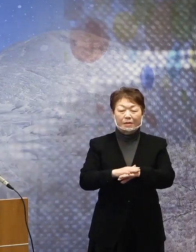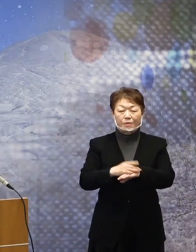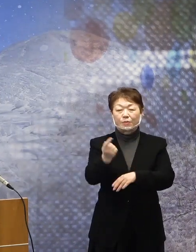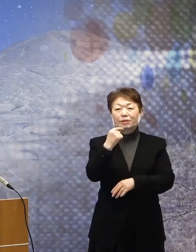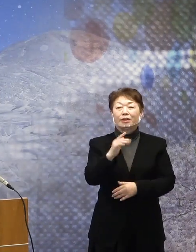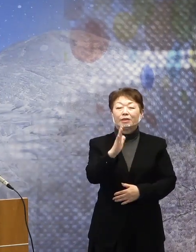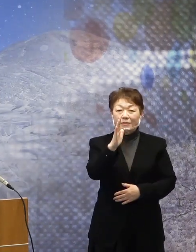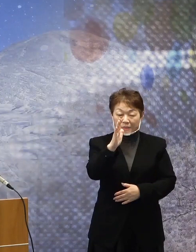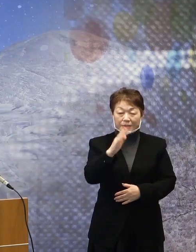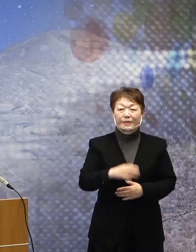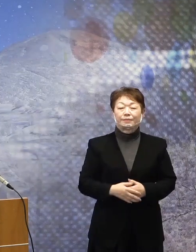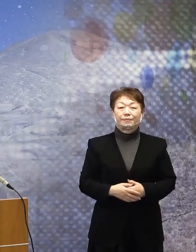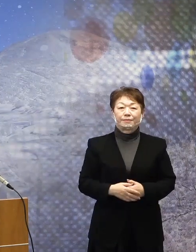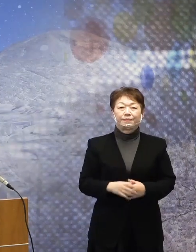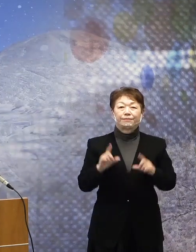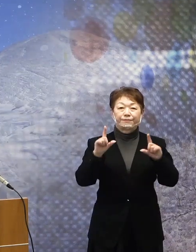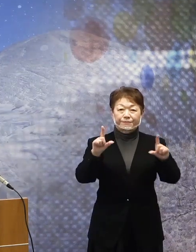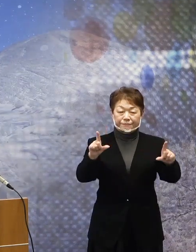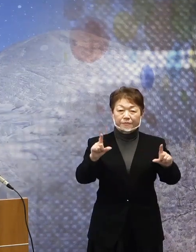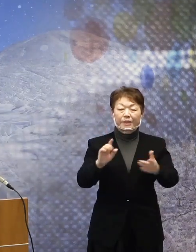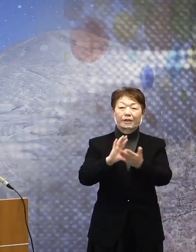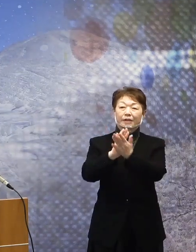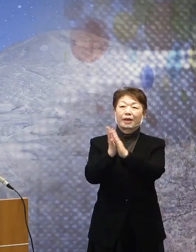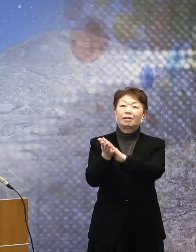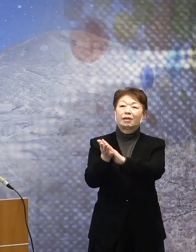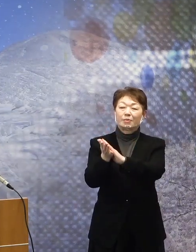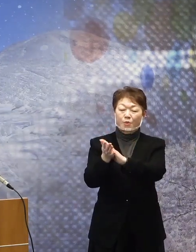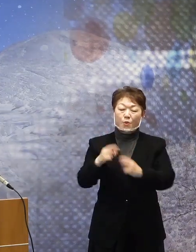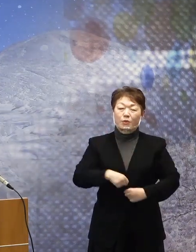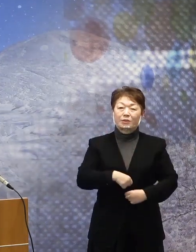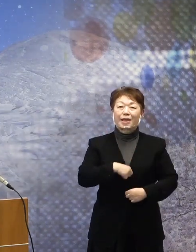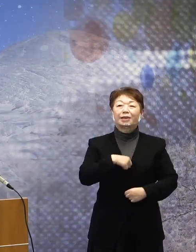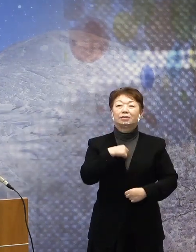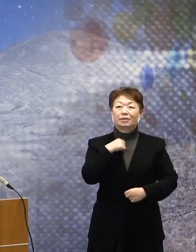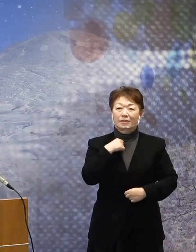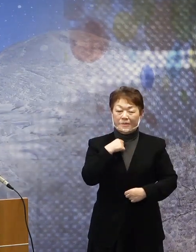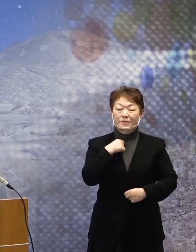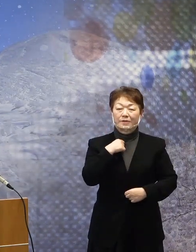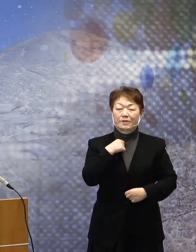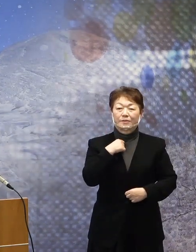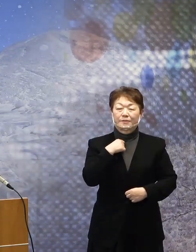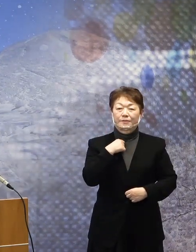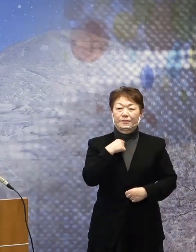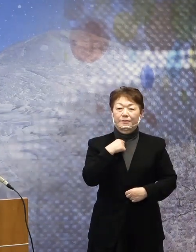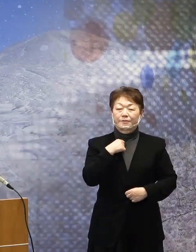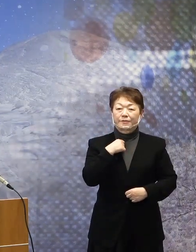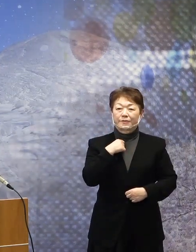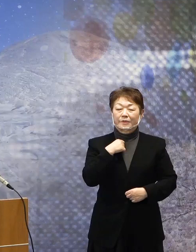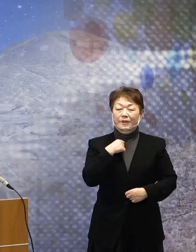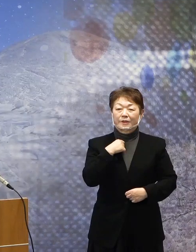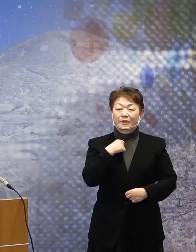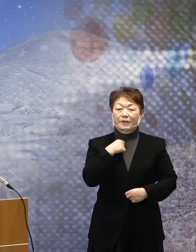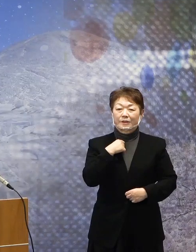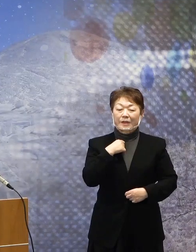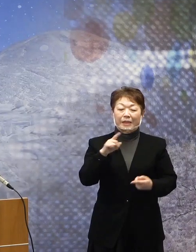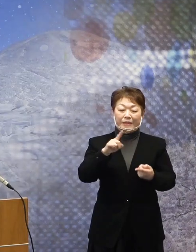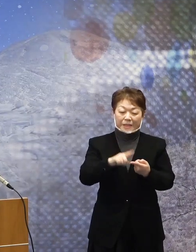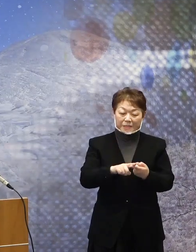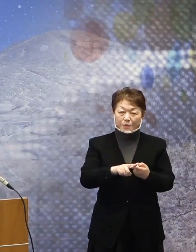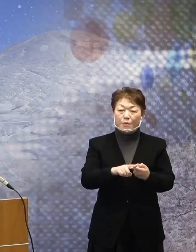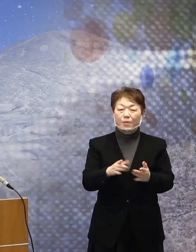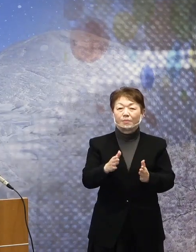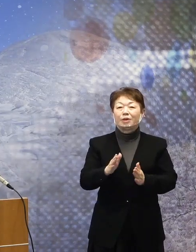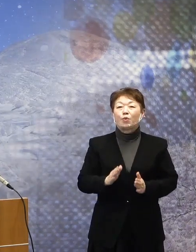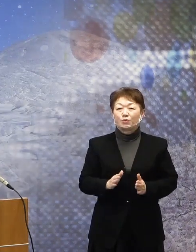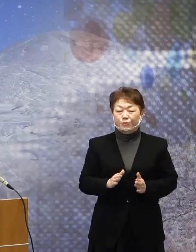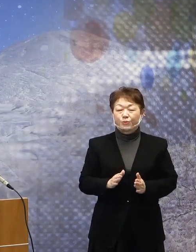ただきたいです。 はい、県からも、正式に私の方にも、この適用を見送るという連絡をいただいた